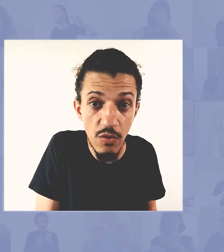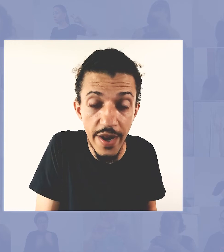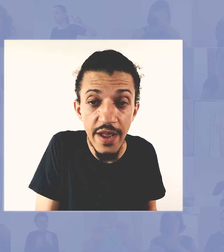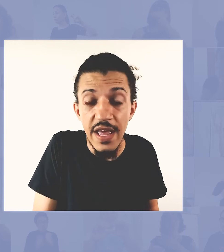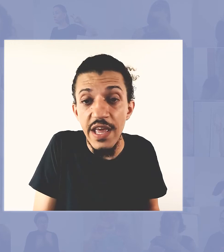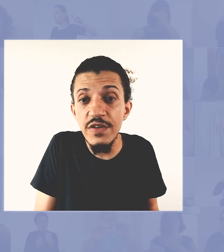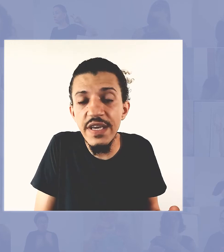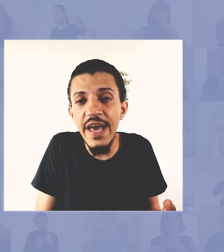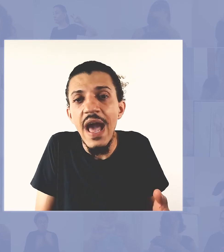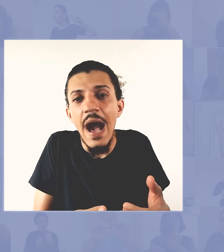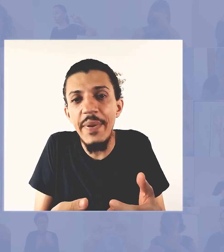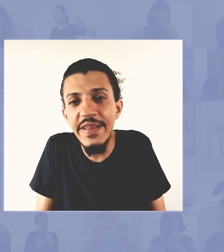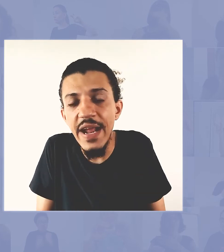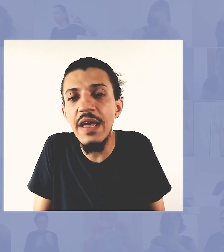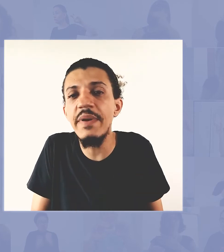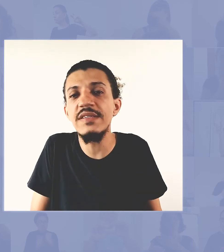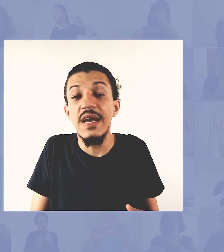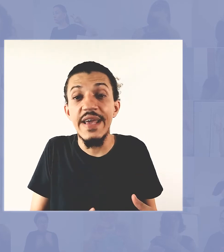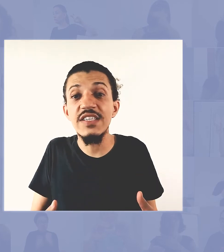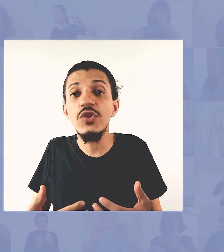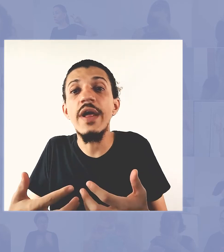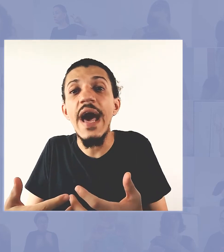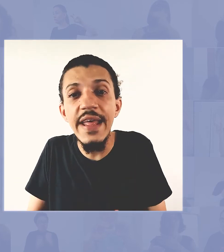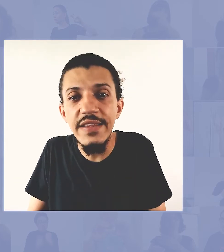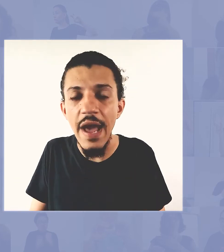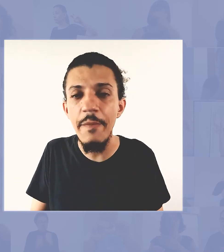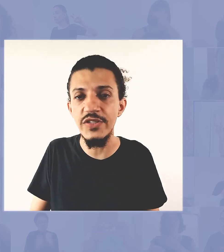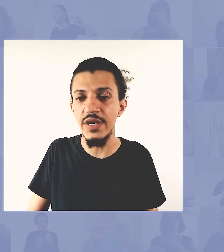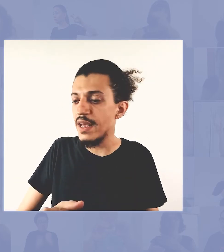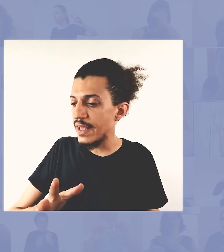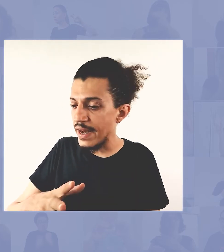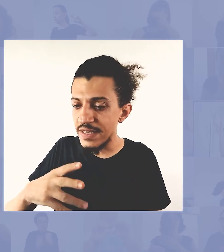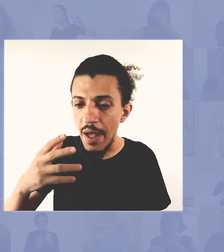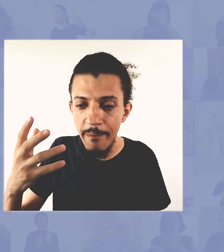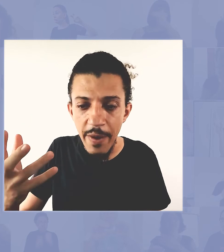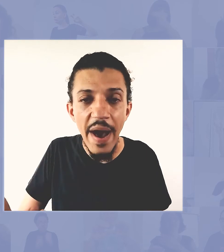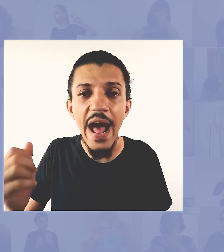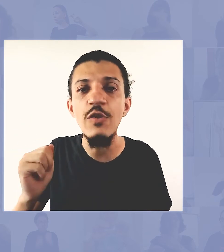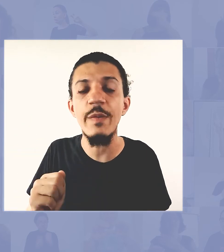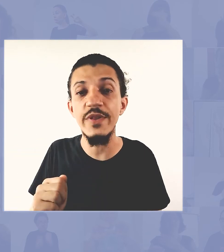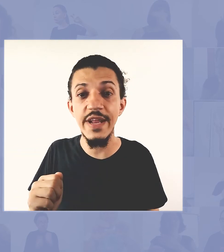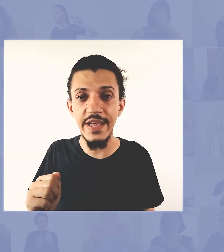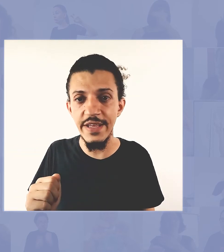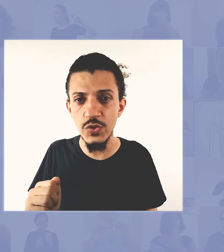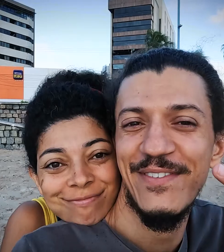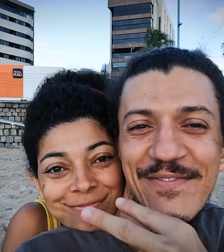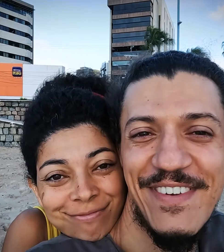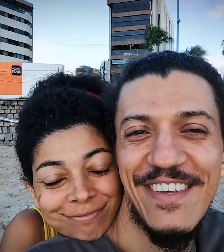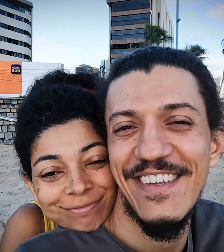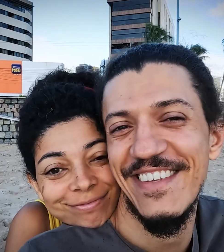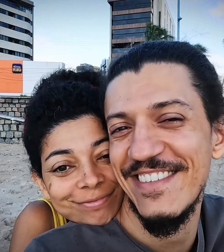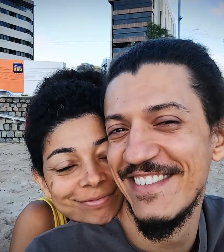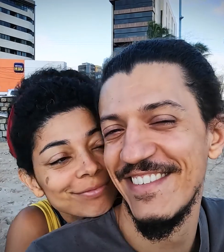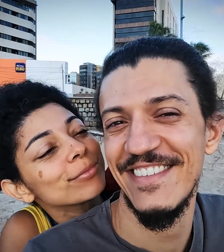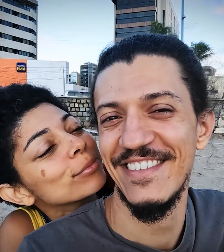começando agora e você quer aprender a Libras, quer se tornar intérprete, quer estar preparado para poder atender surdos, eu